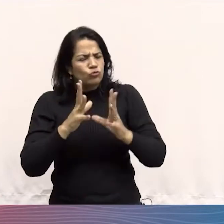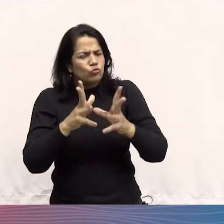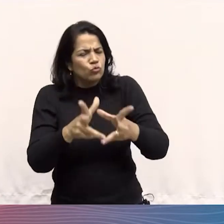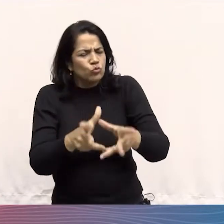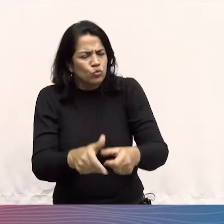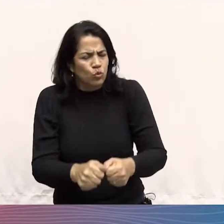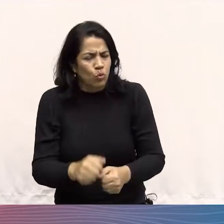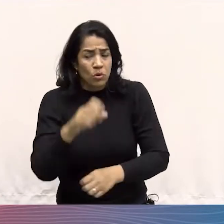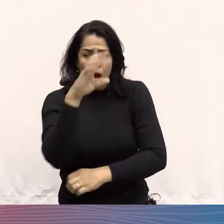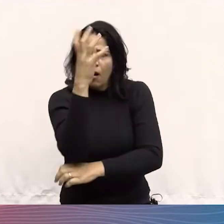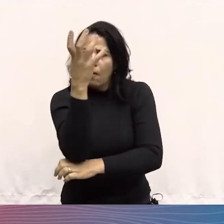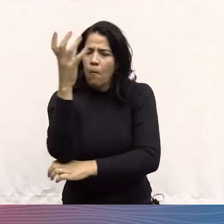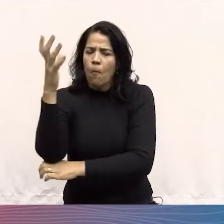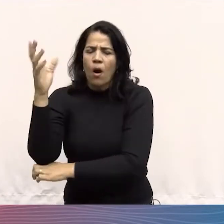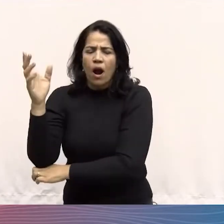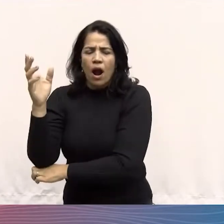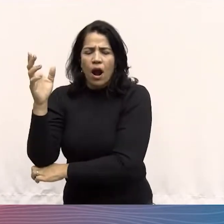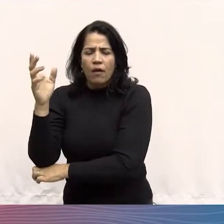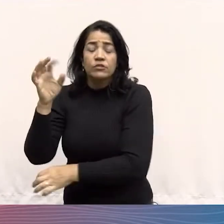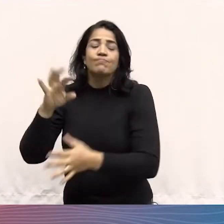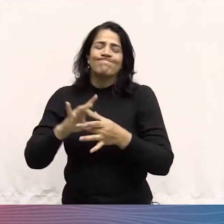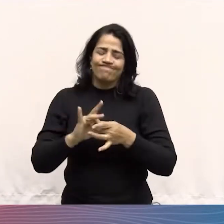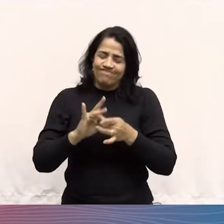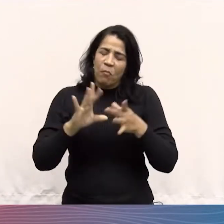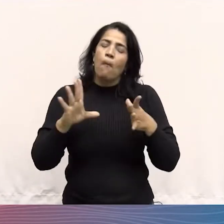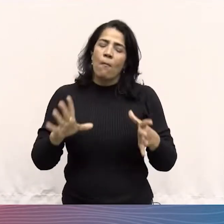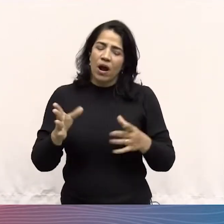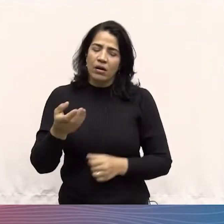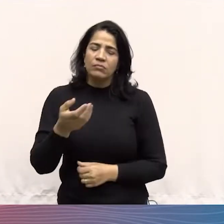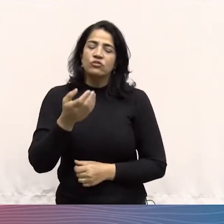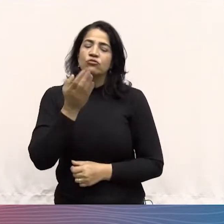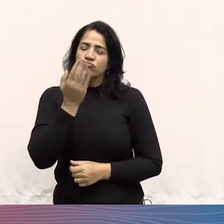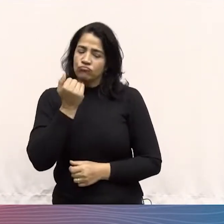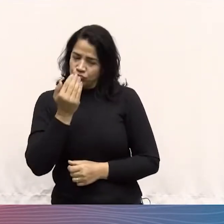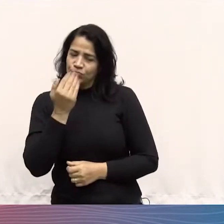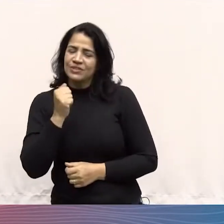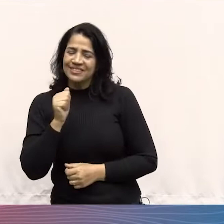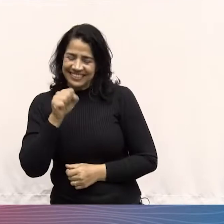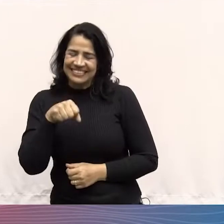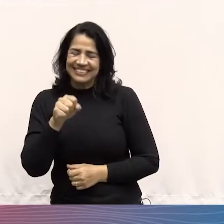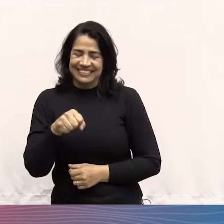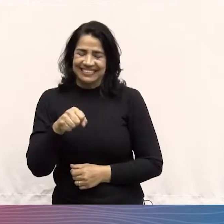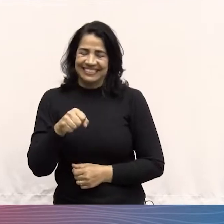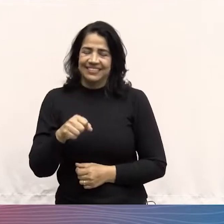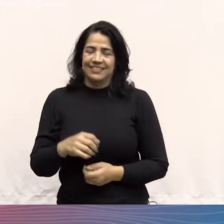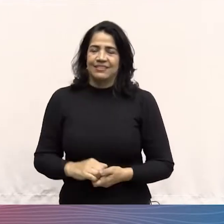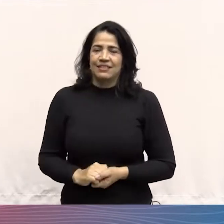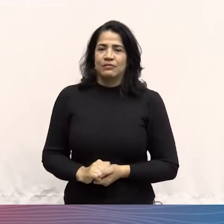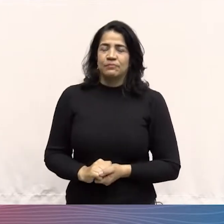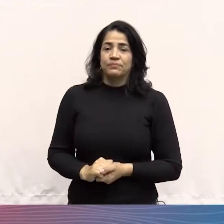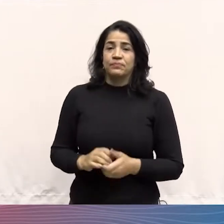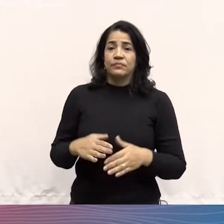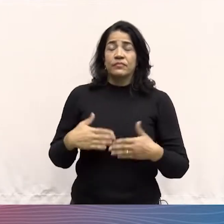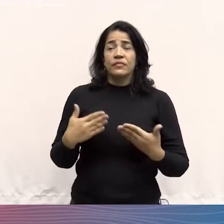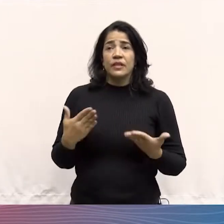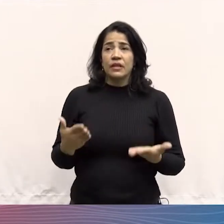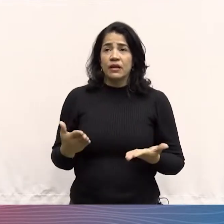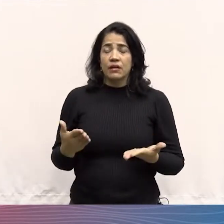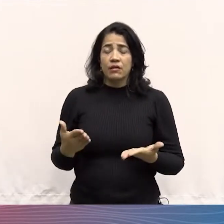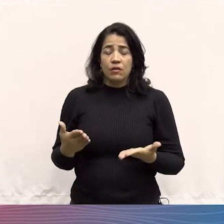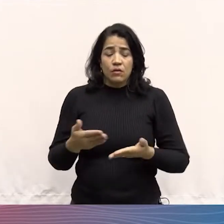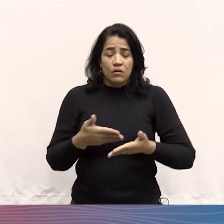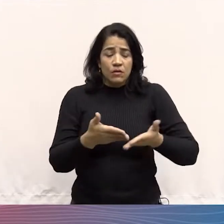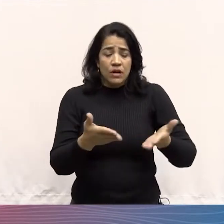da árvore do conhecimento do bem e do mal. Então eles se fartavam daquilo. Aquilo lá era